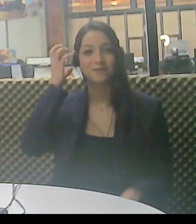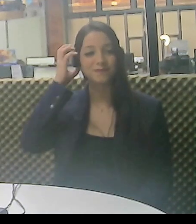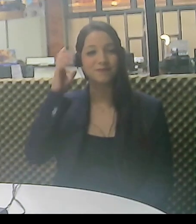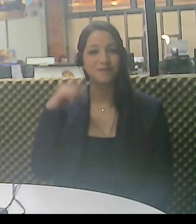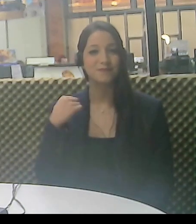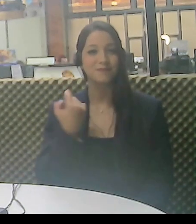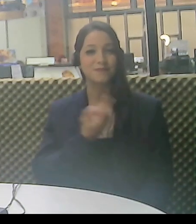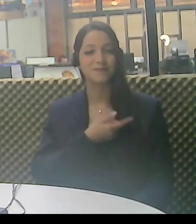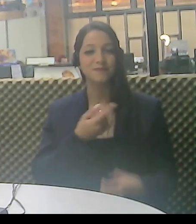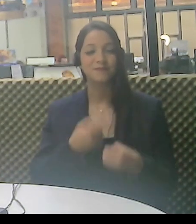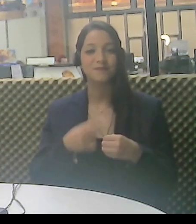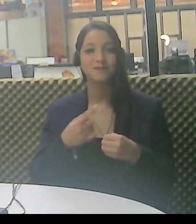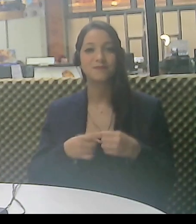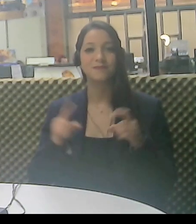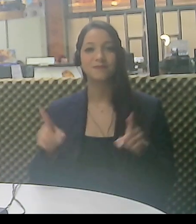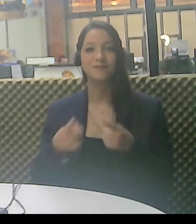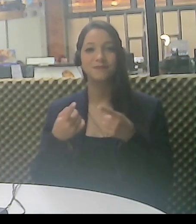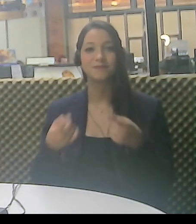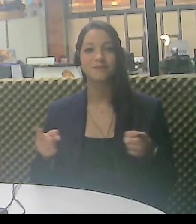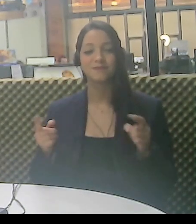Rádio Nossa Cidade.